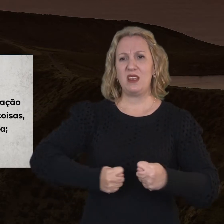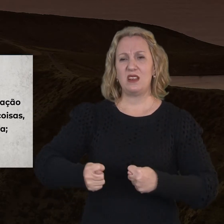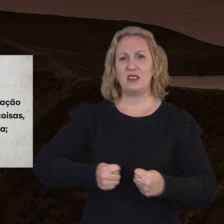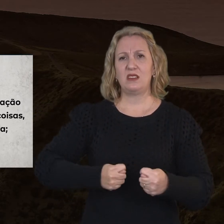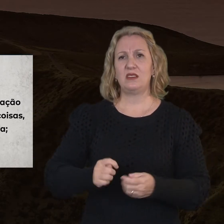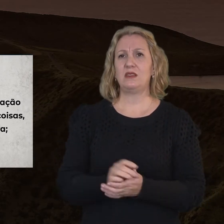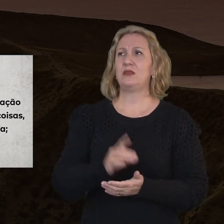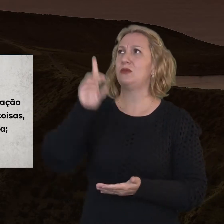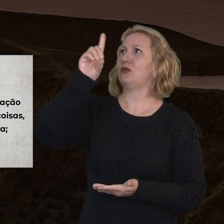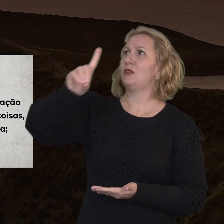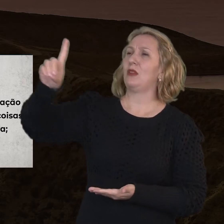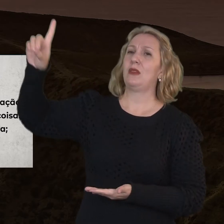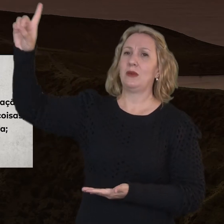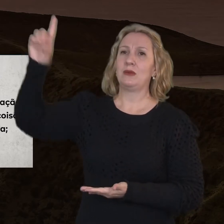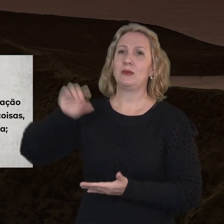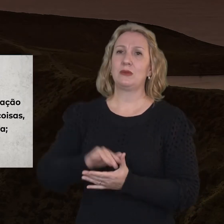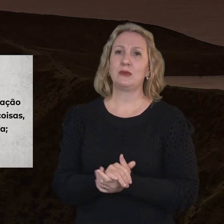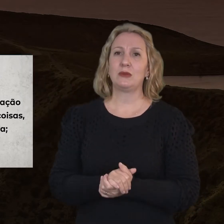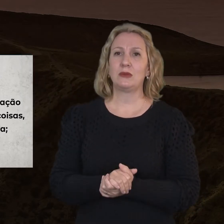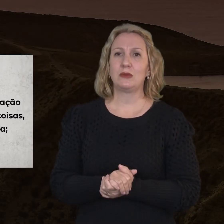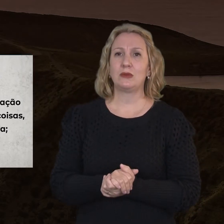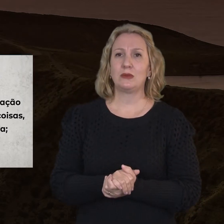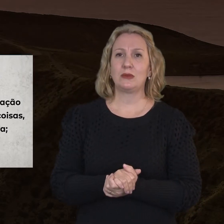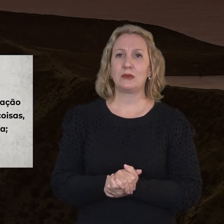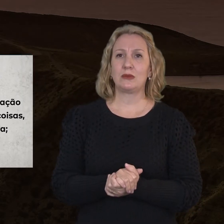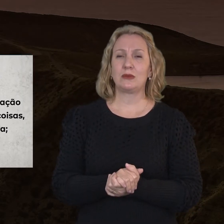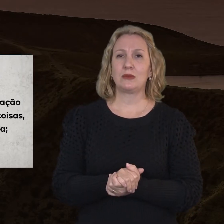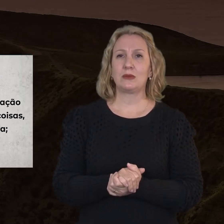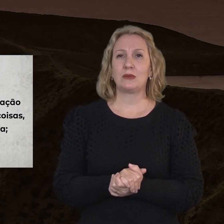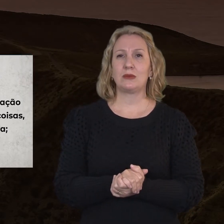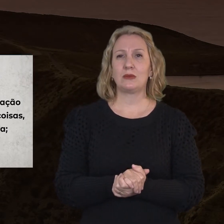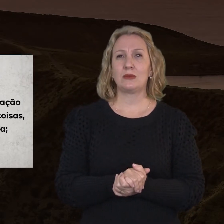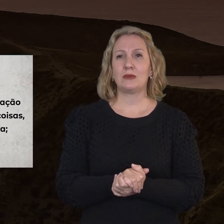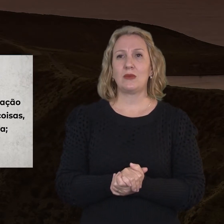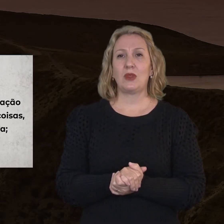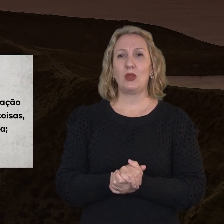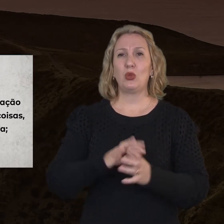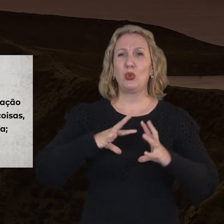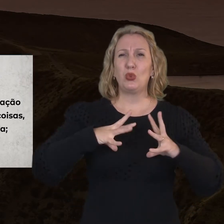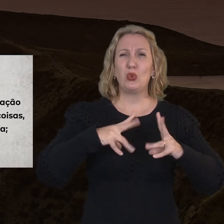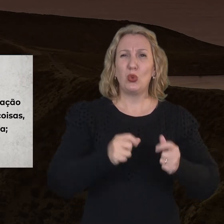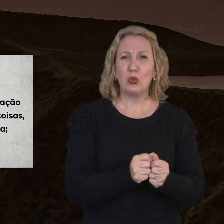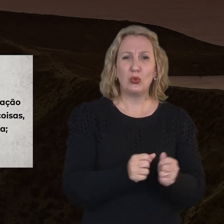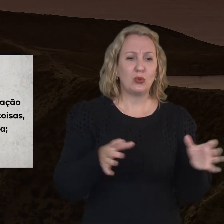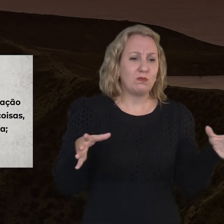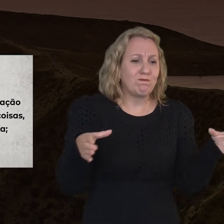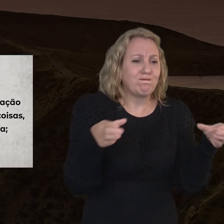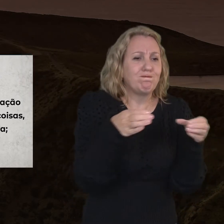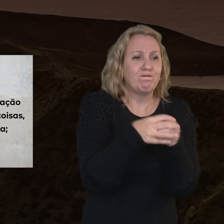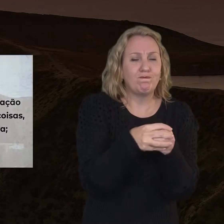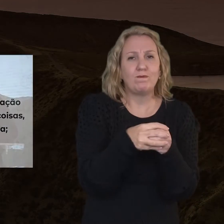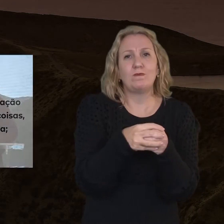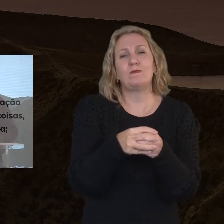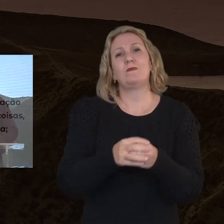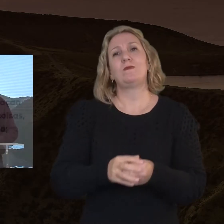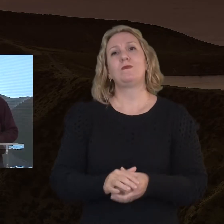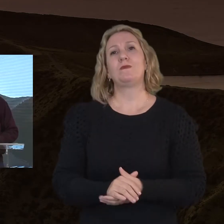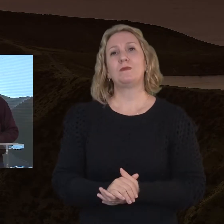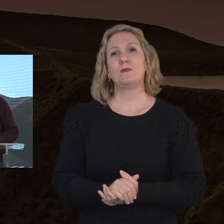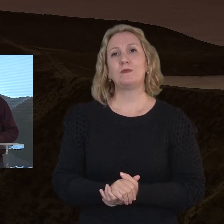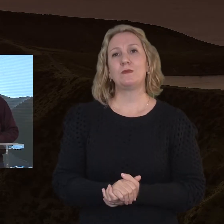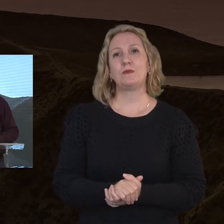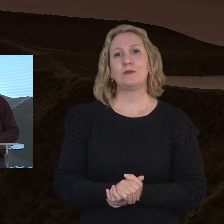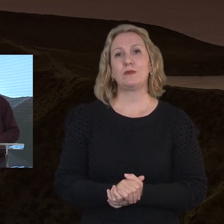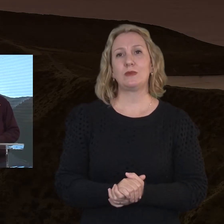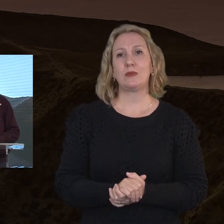convergir nele na dispensação da plenitude dos tempos todas as coisas essa dispensação